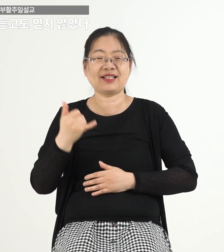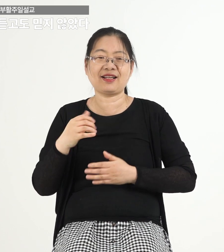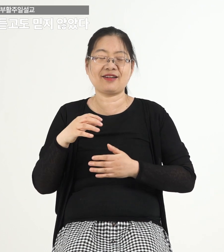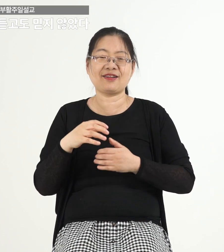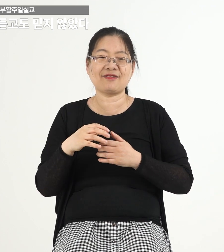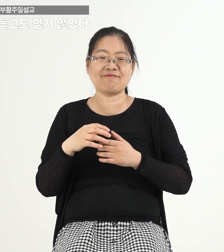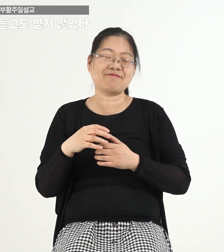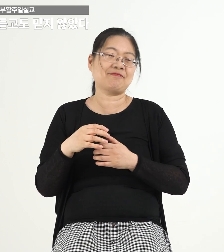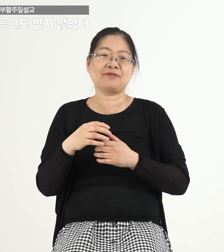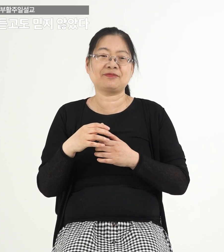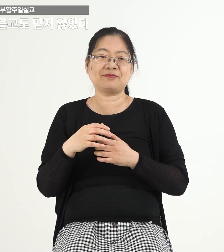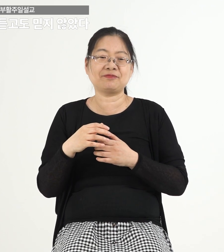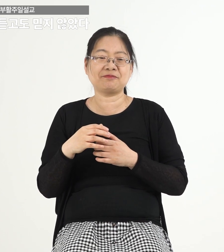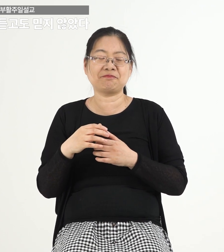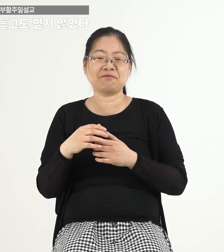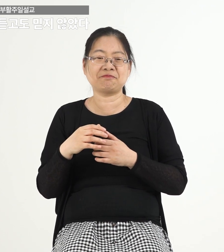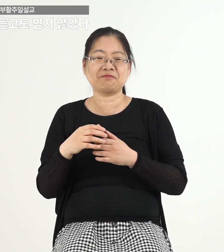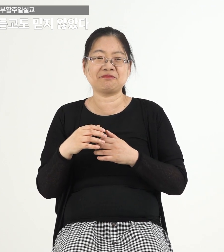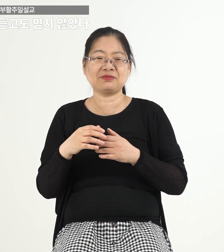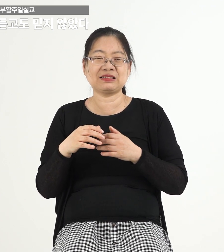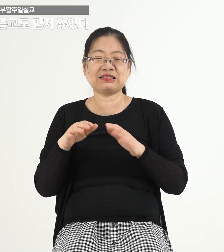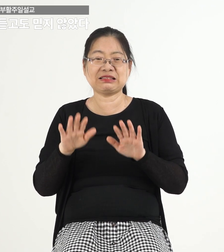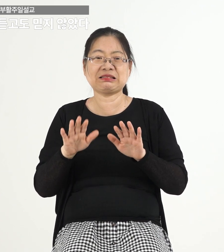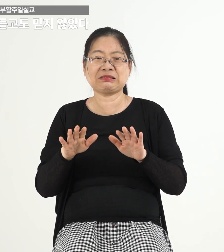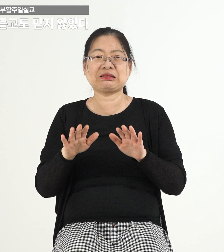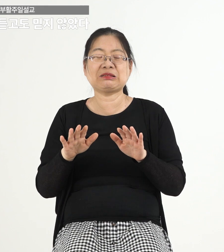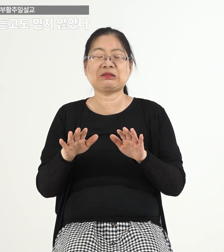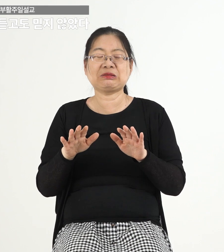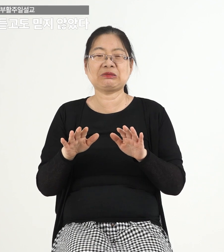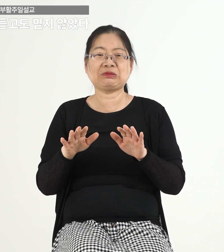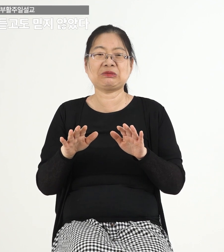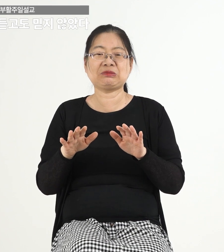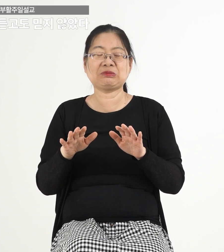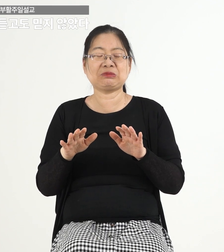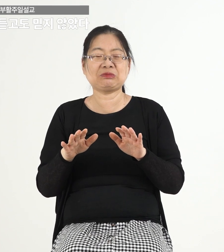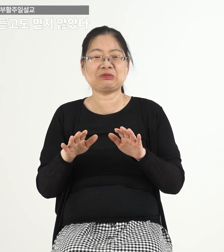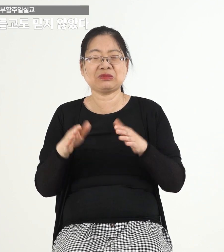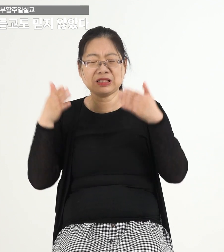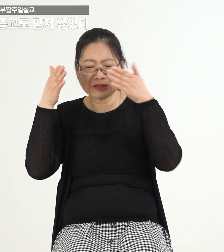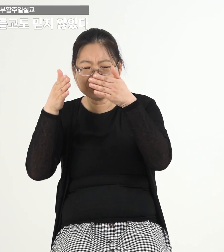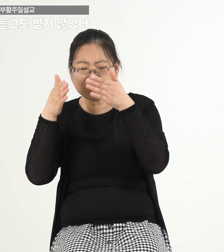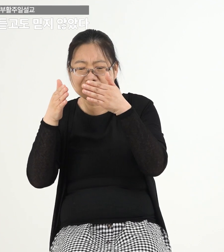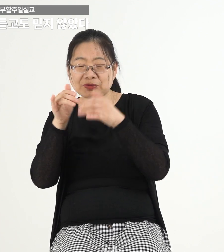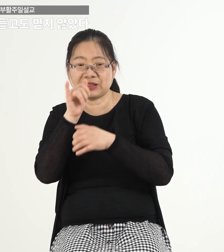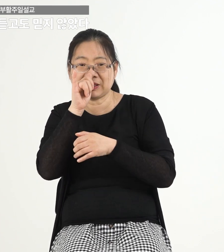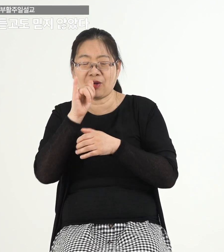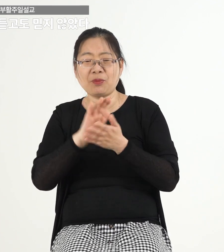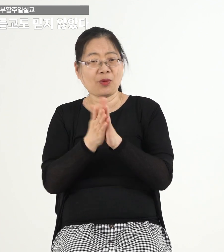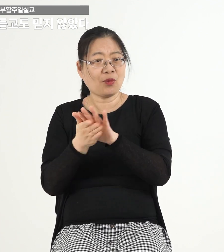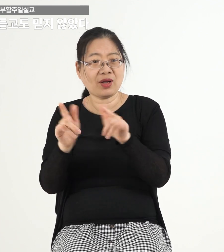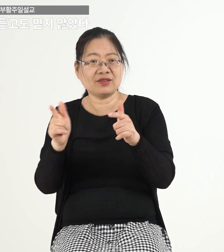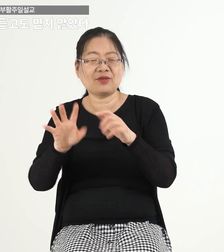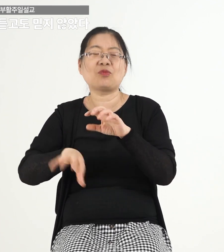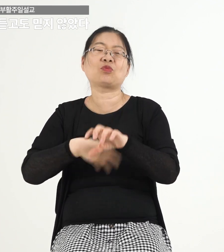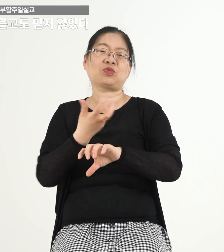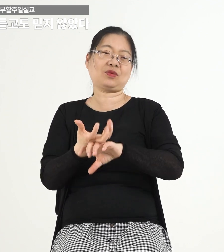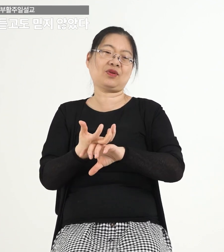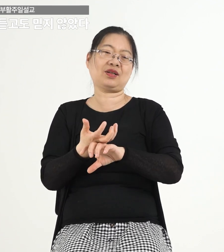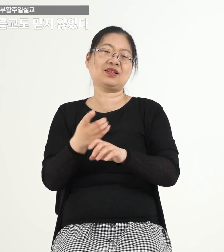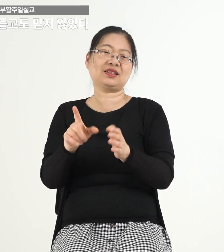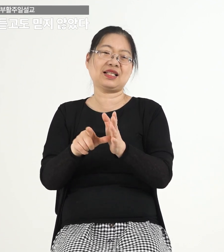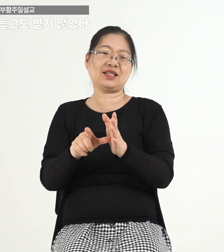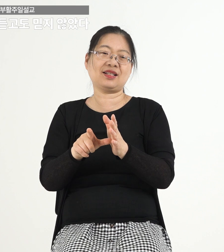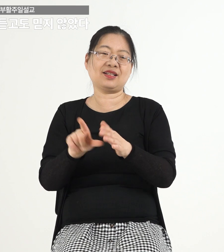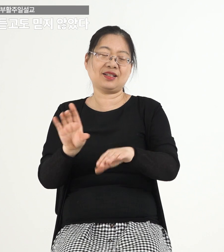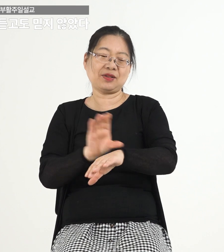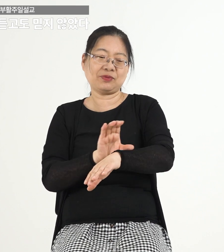이제는 대세가 돼 있어요. 이미 변화가 아니라 이제 거의 변혁의 수준에 이르고